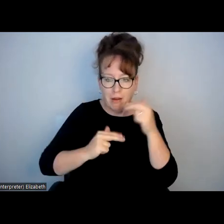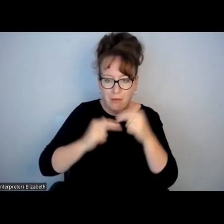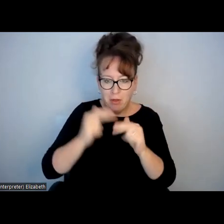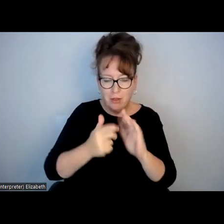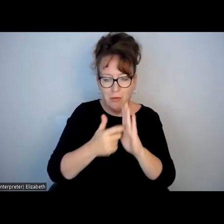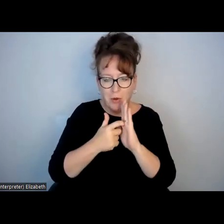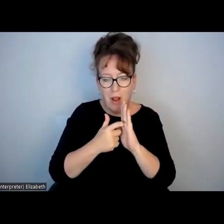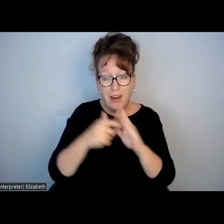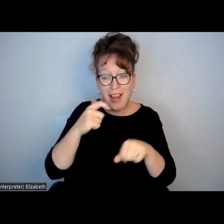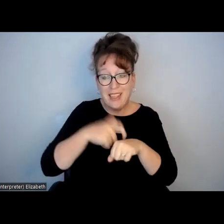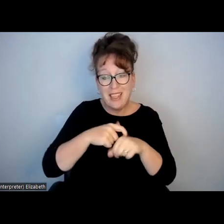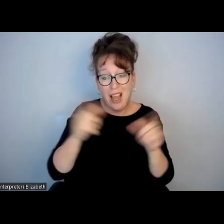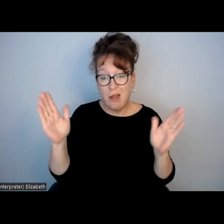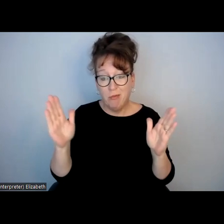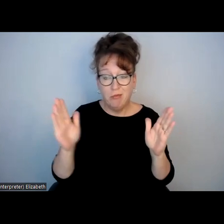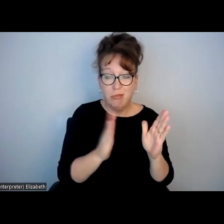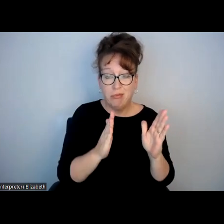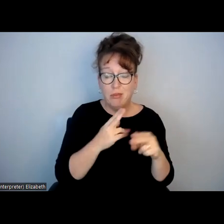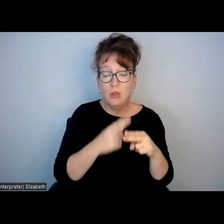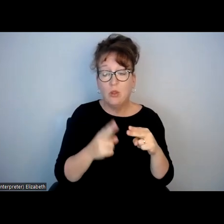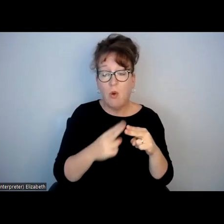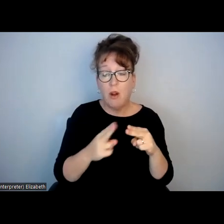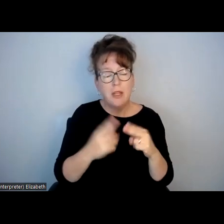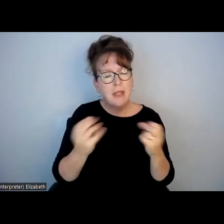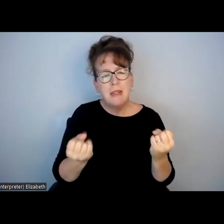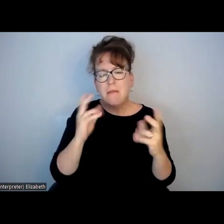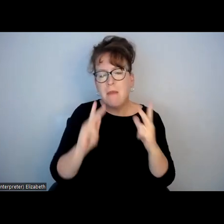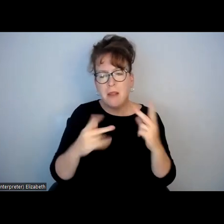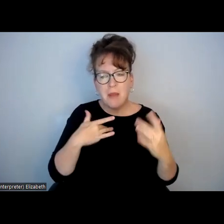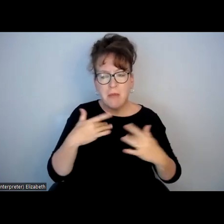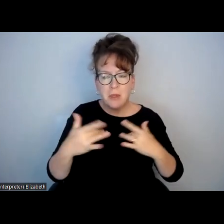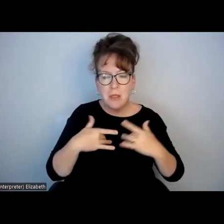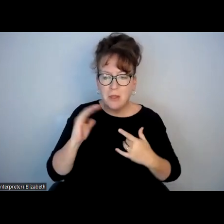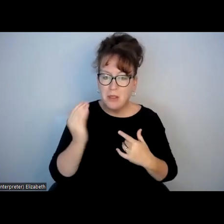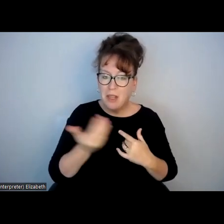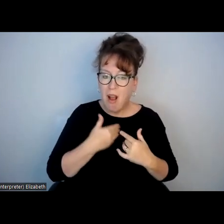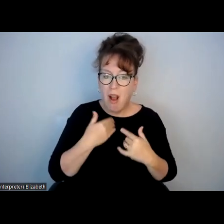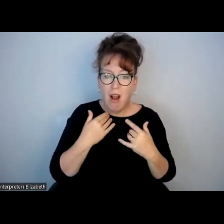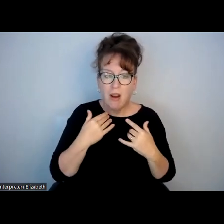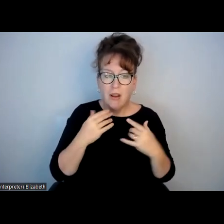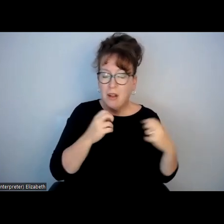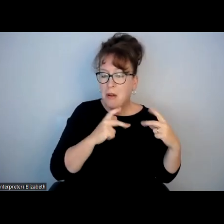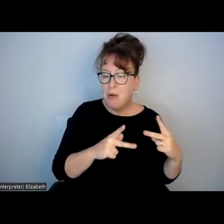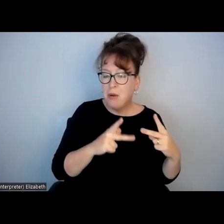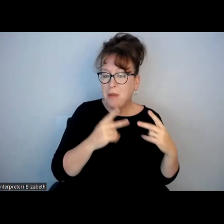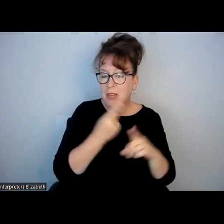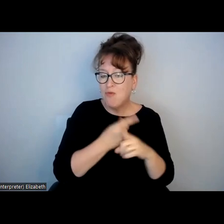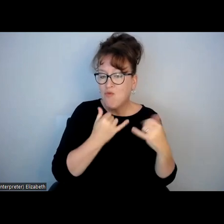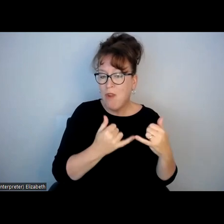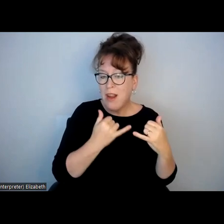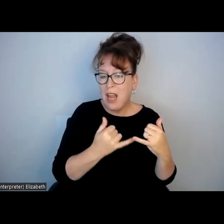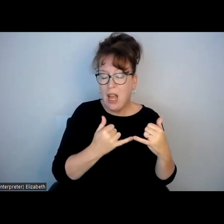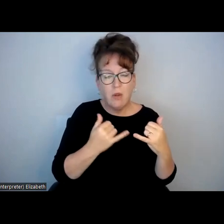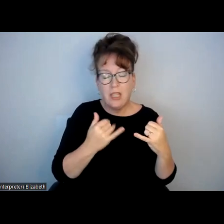mucha construcción que va a estarse haciendo en un límite de tiempo muy corto